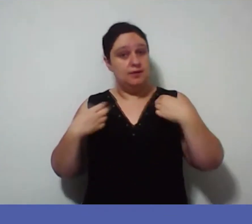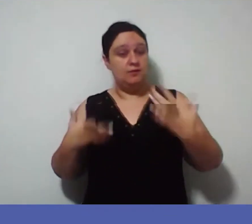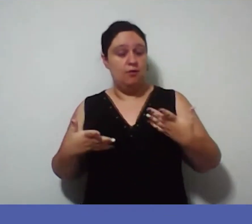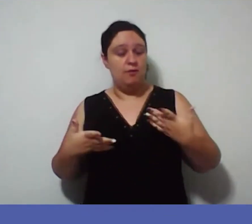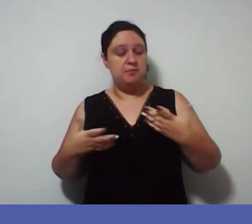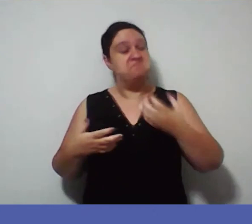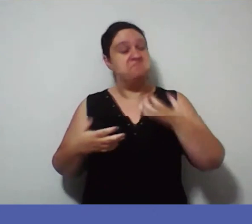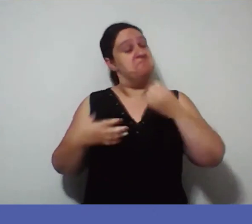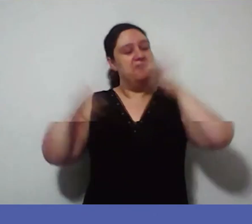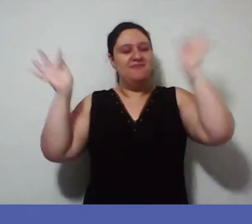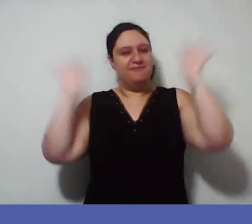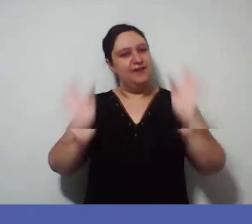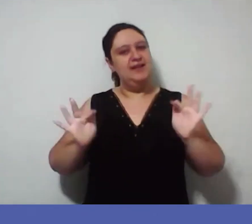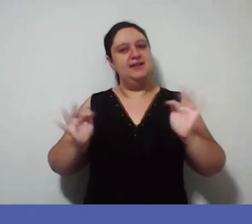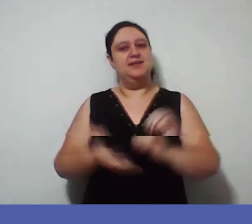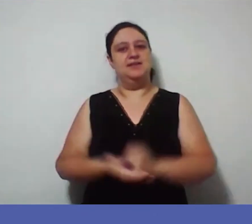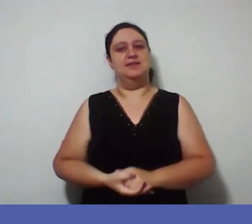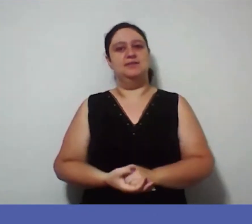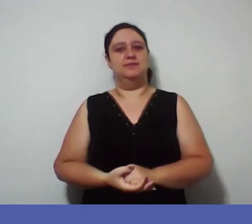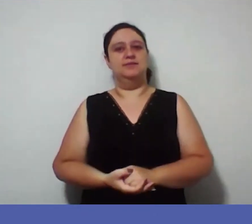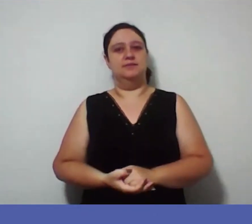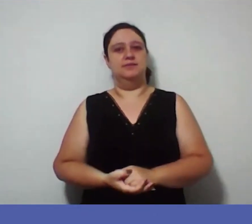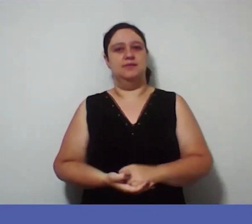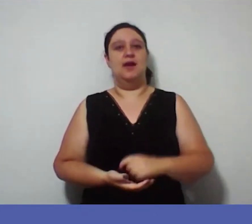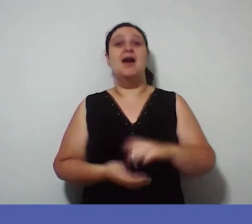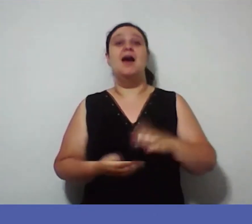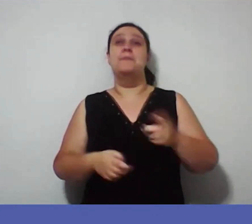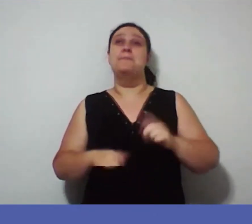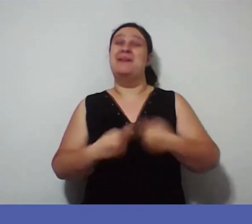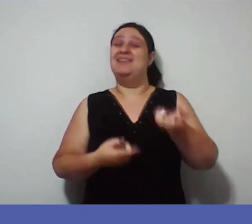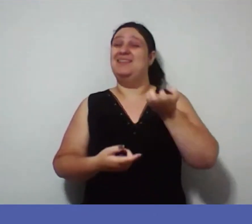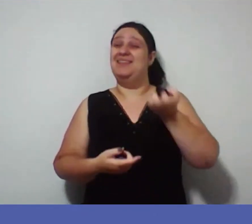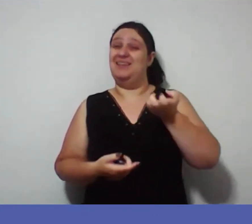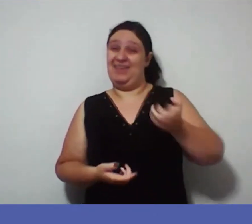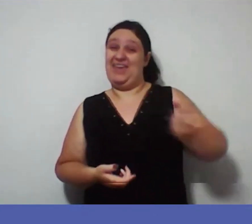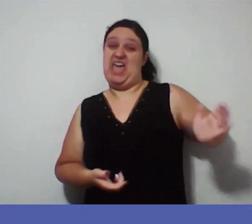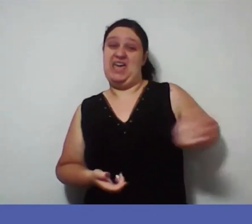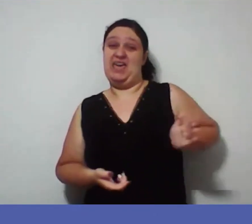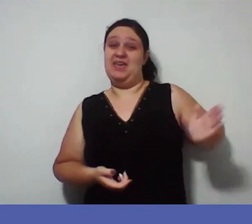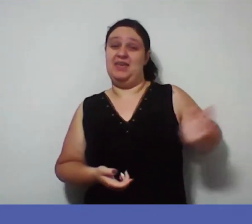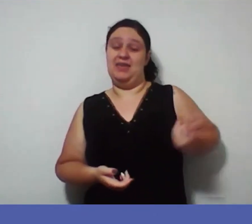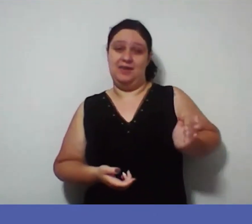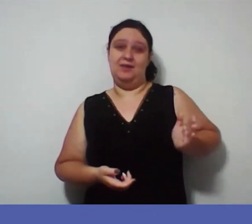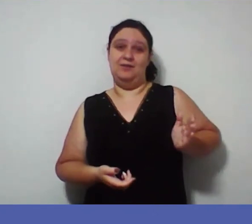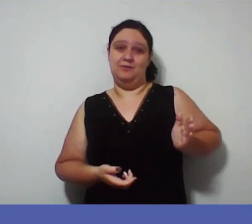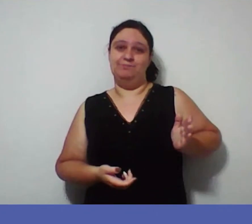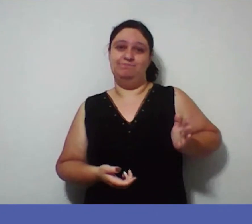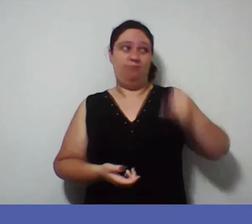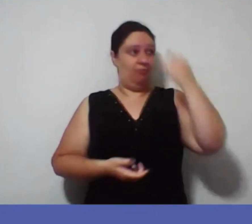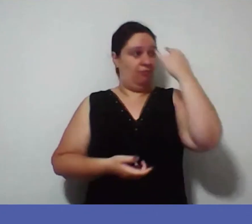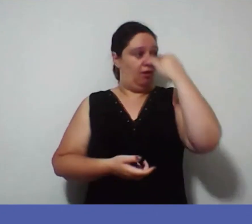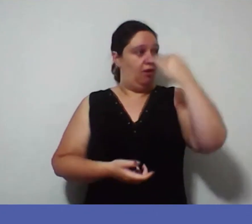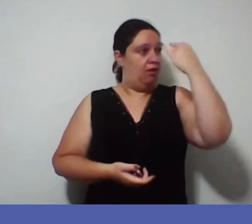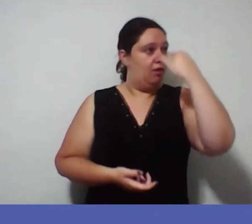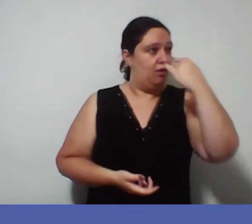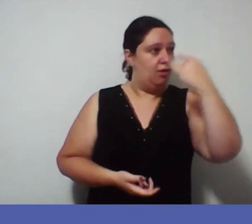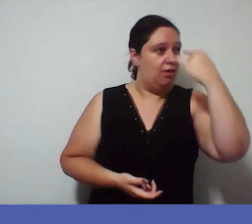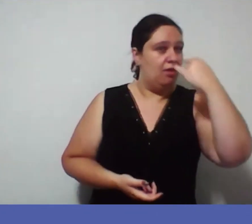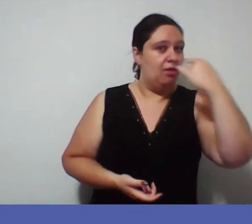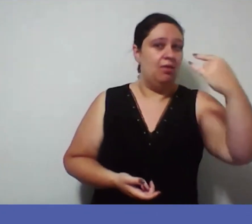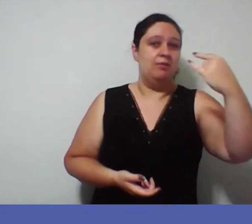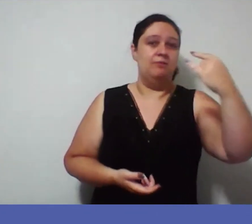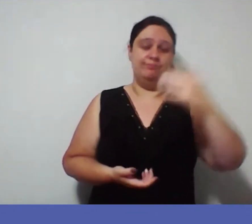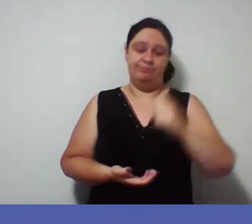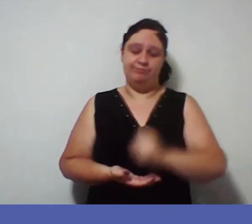Ora, os que querem ficar ricos caem em tentação e cilada, e